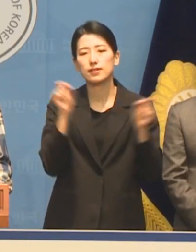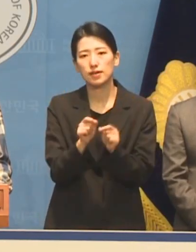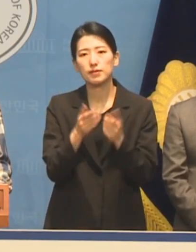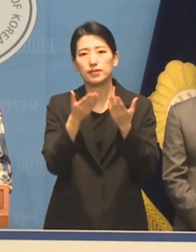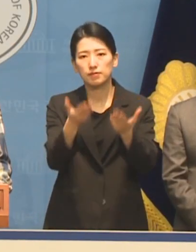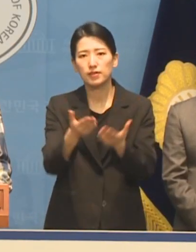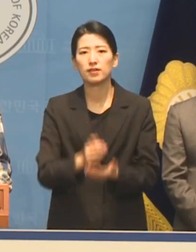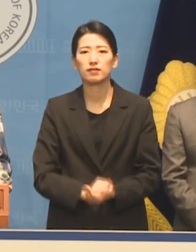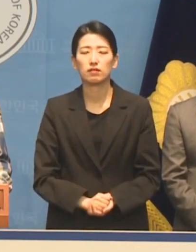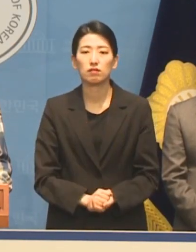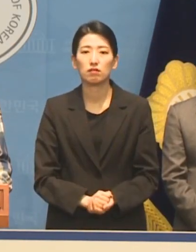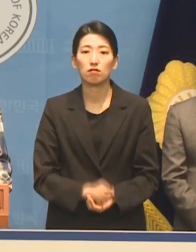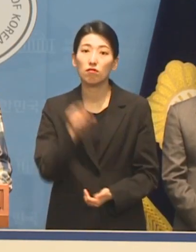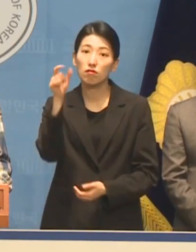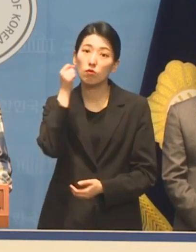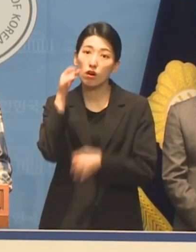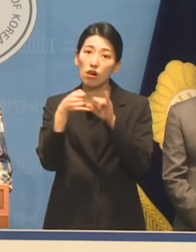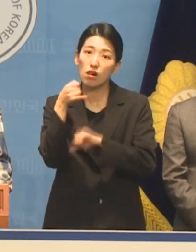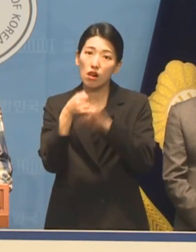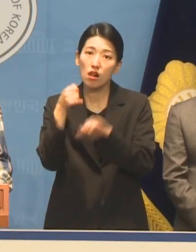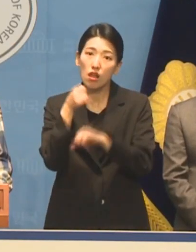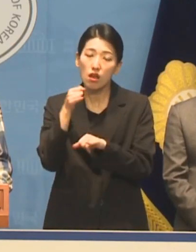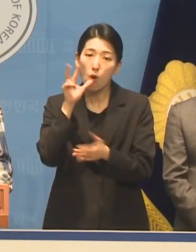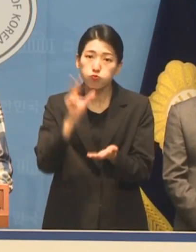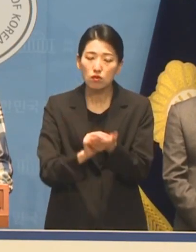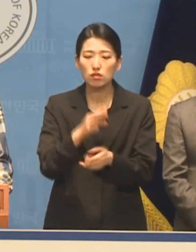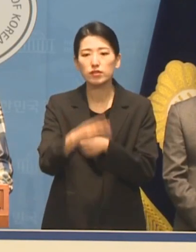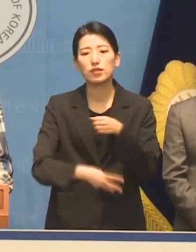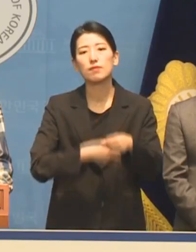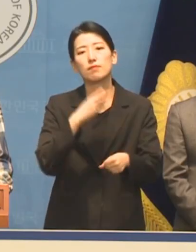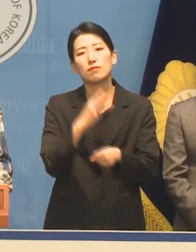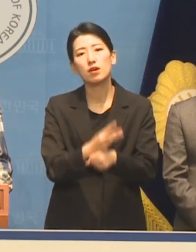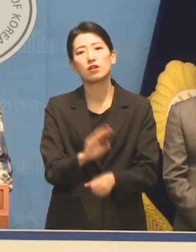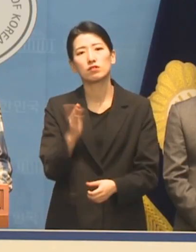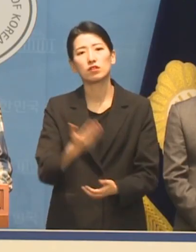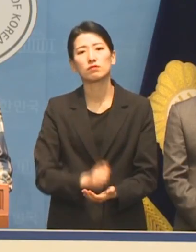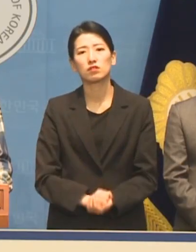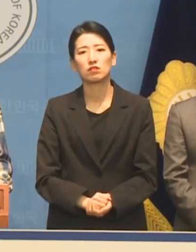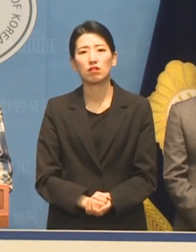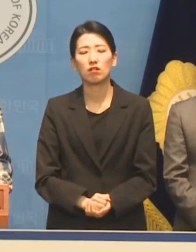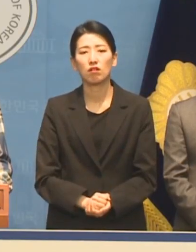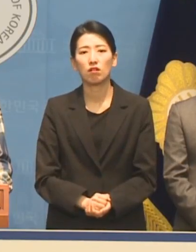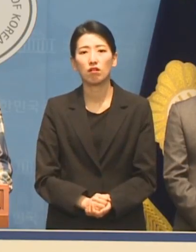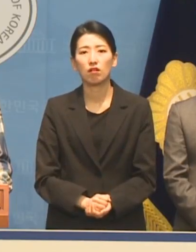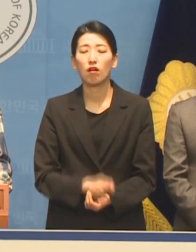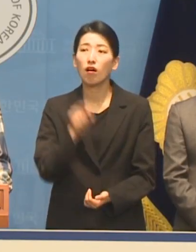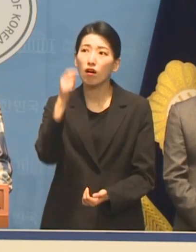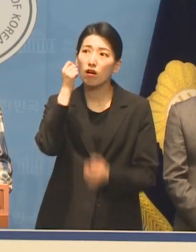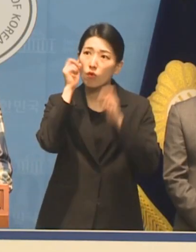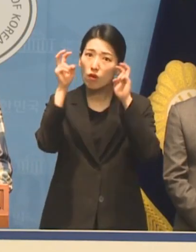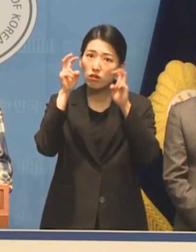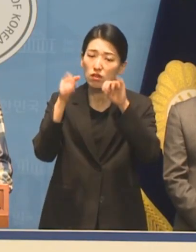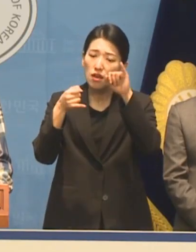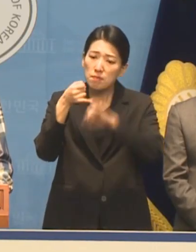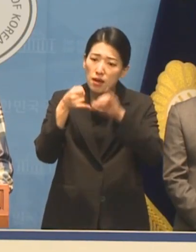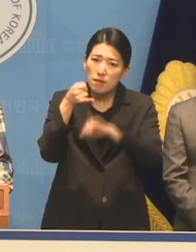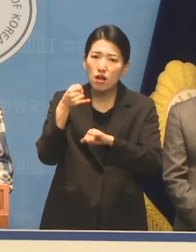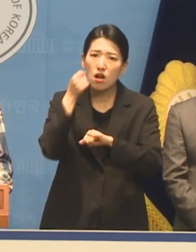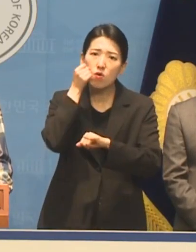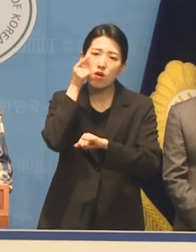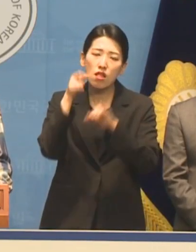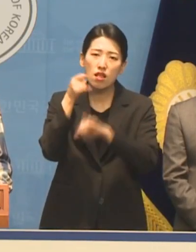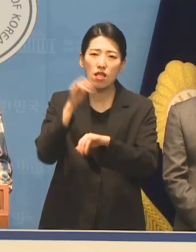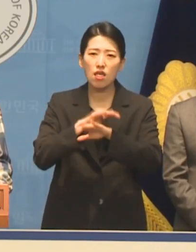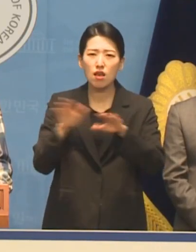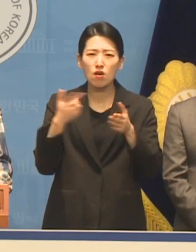3년이 다 되어갑니다. 금속노련은 국회를 중심으로 대유그룹 임금체불 문제를 해결하기 위해